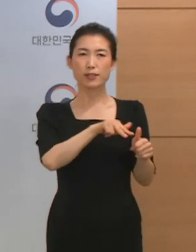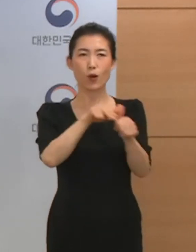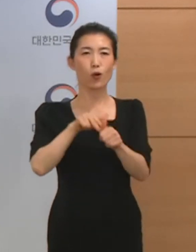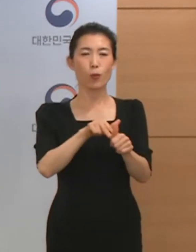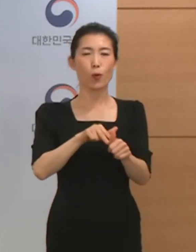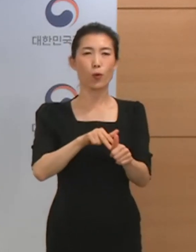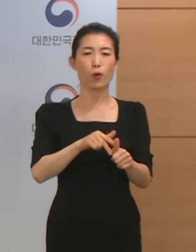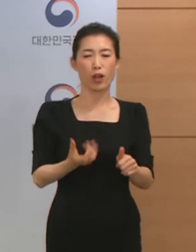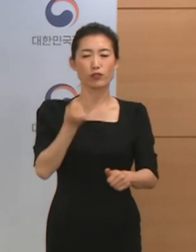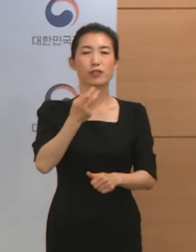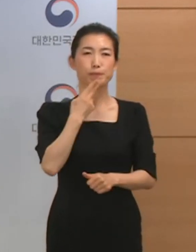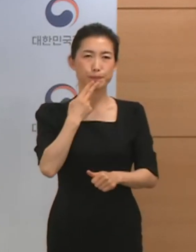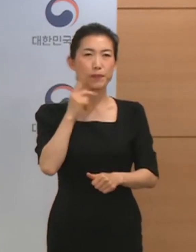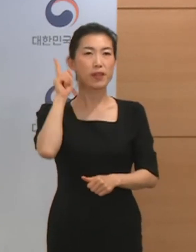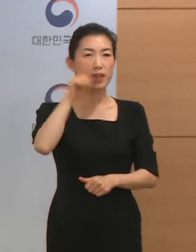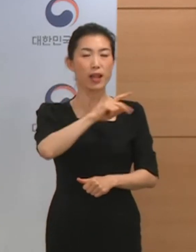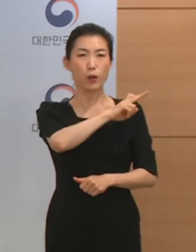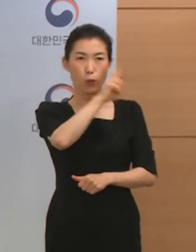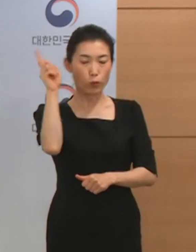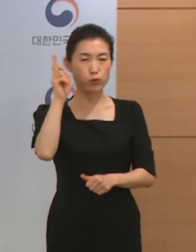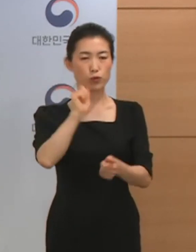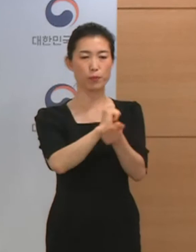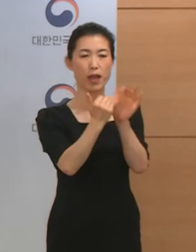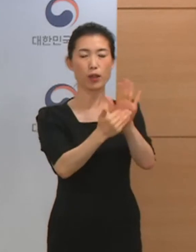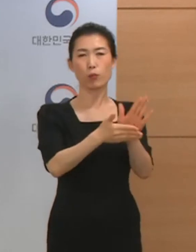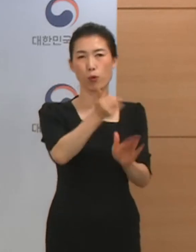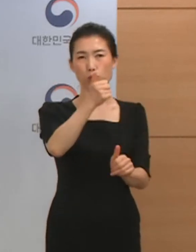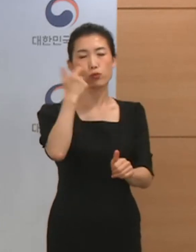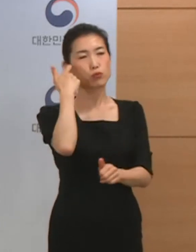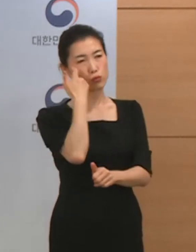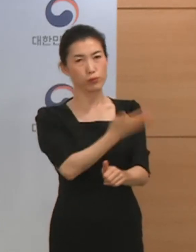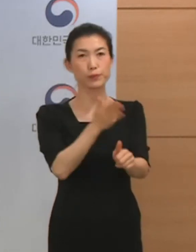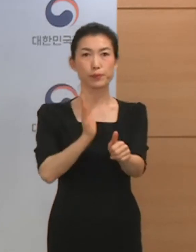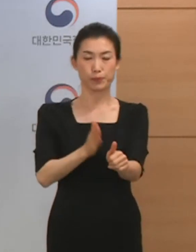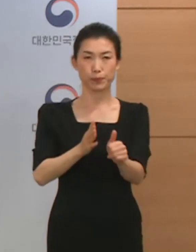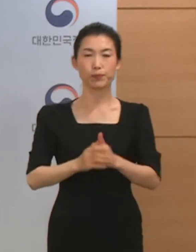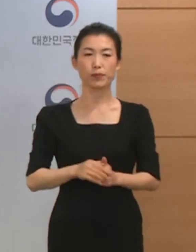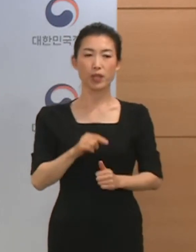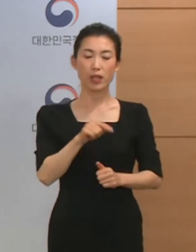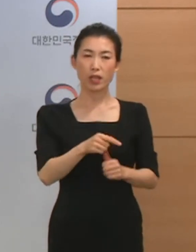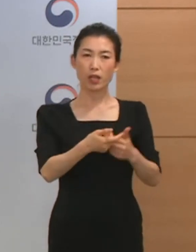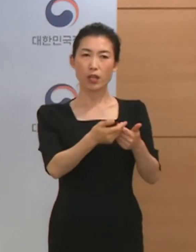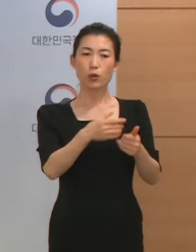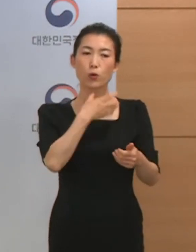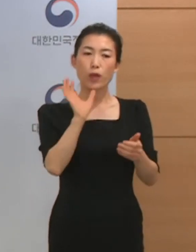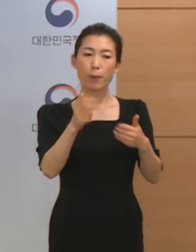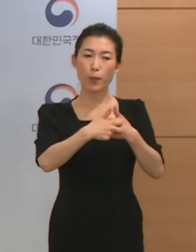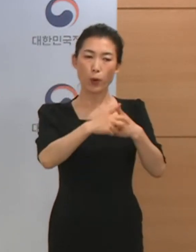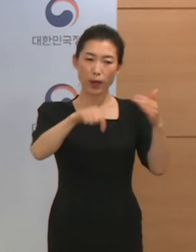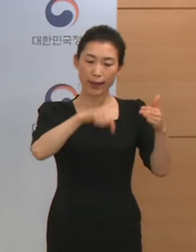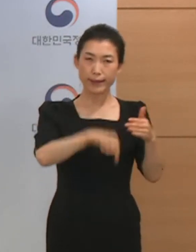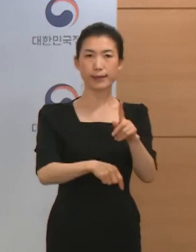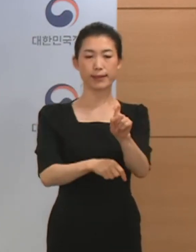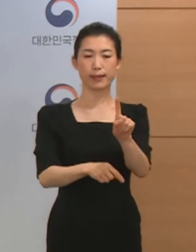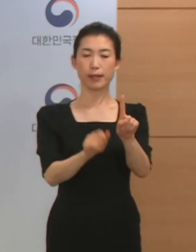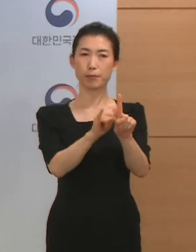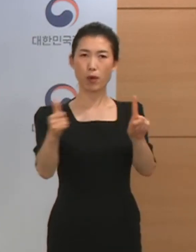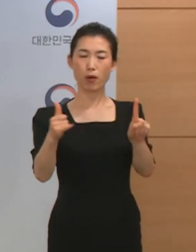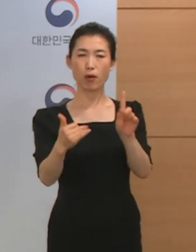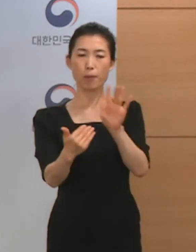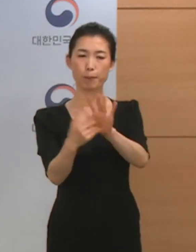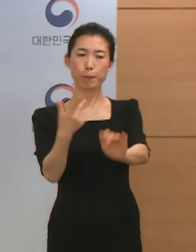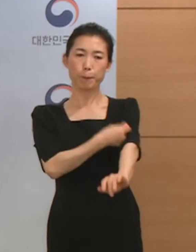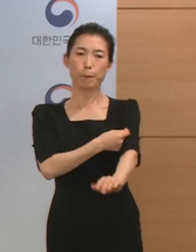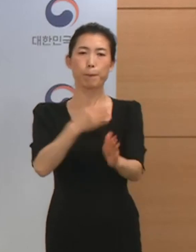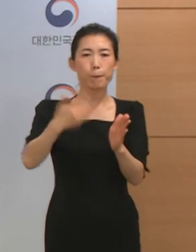좀 더 심층적으로 물어보셔야 될 것 같고 이 11명이 예방접종을 받지 않은 이유에 대해서도 함께 방대본 쪽에 좀 문의를